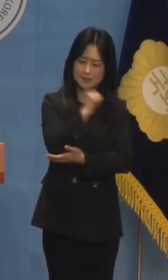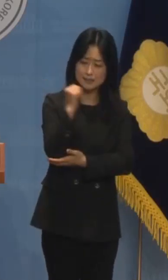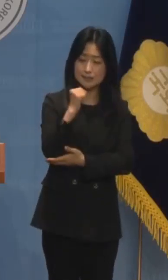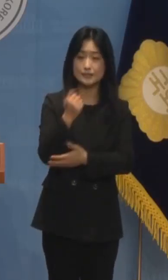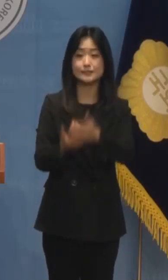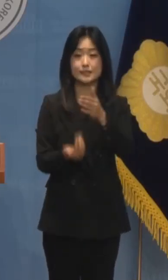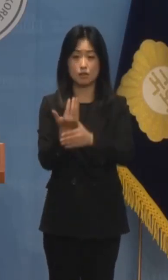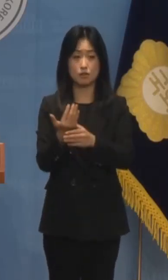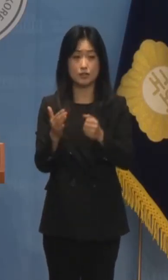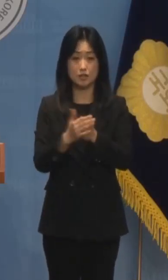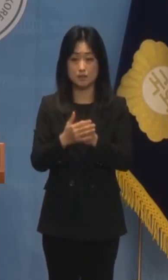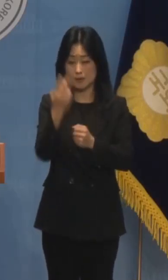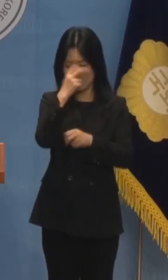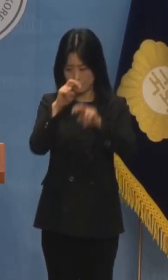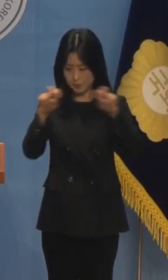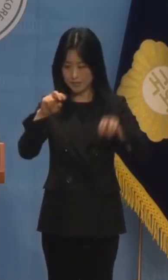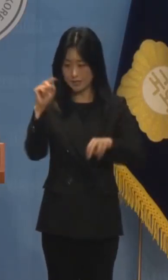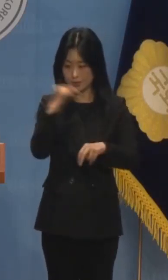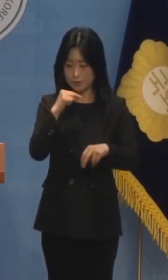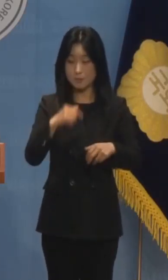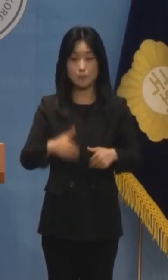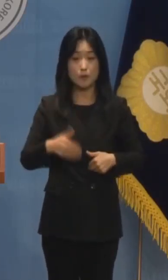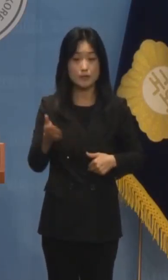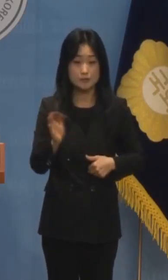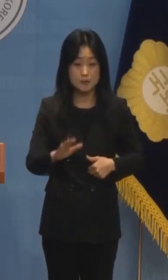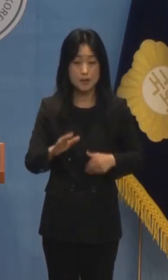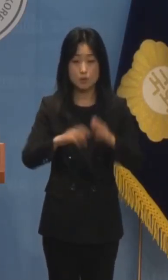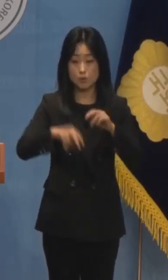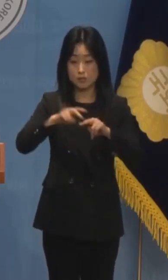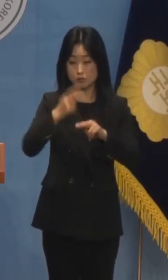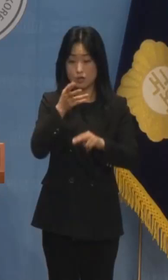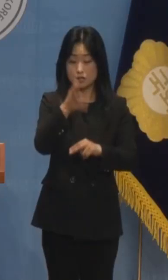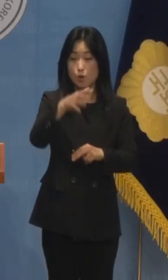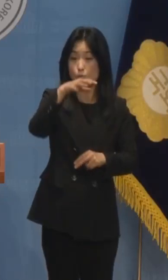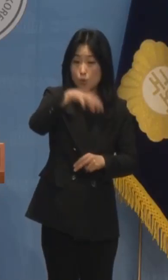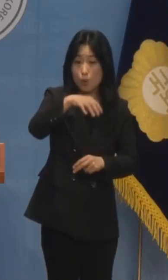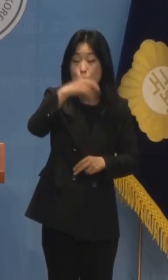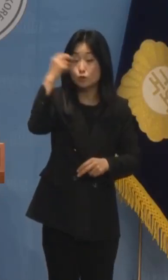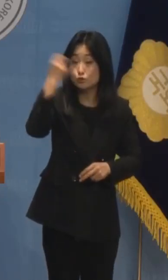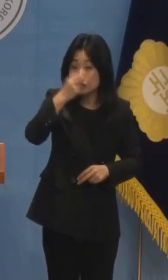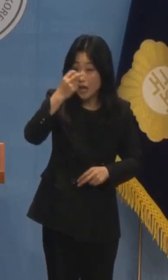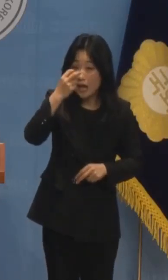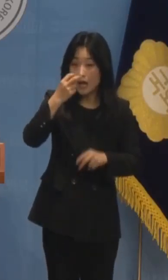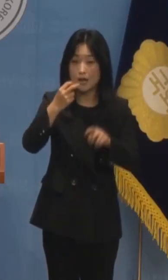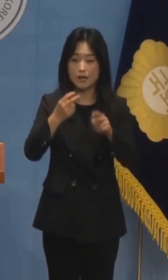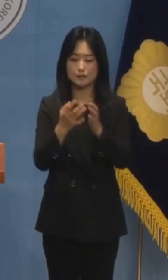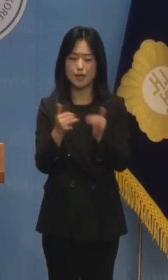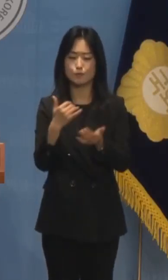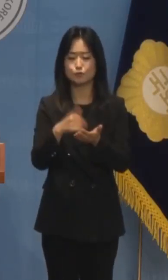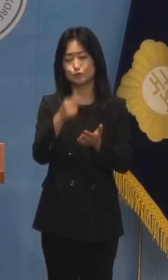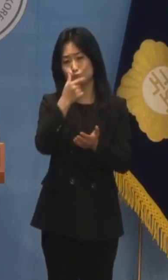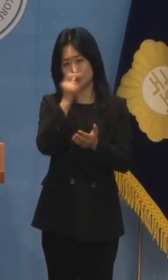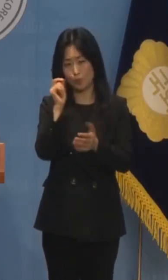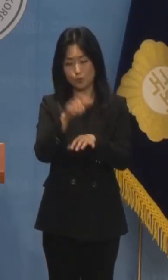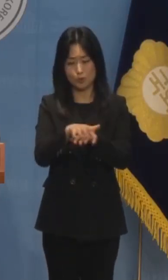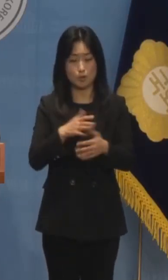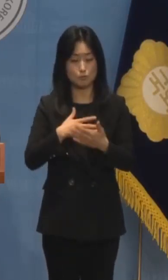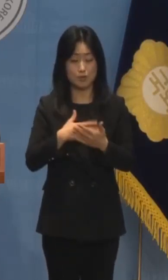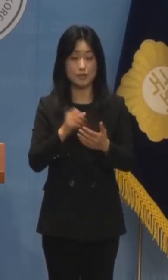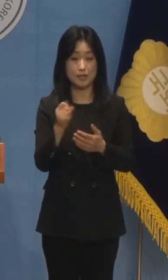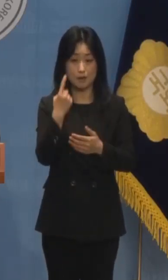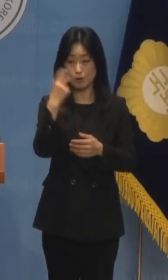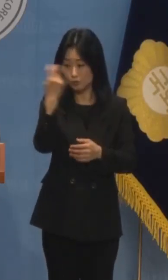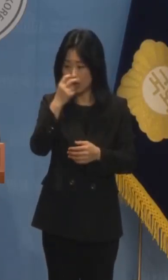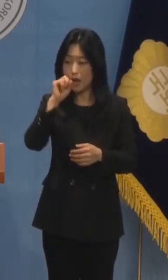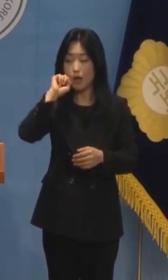사건이기에 진상규명이 매우 시급함에도 불구하고 공수처의 해당 사건 수사는 인력의 한계와 조직의 불안정성으로